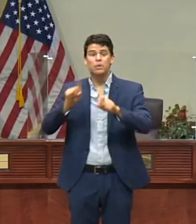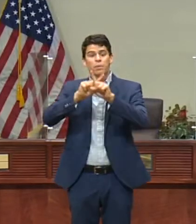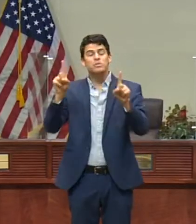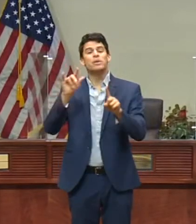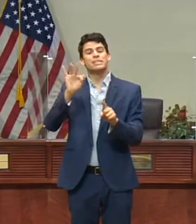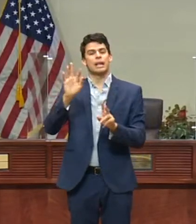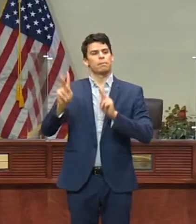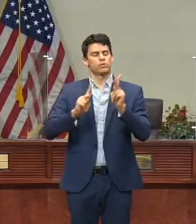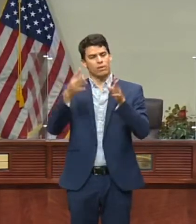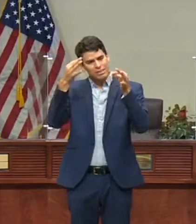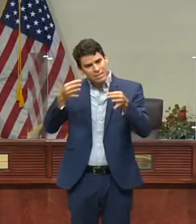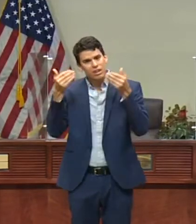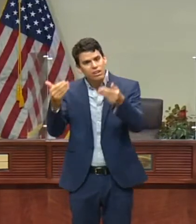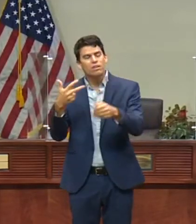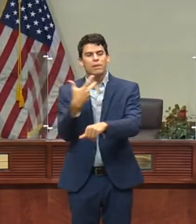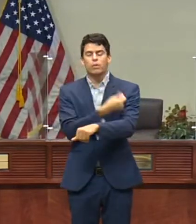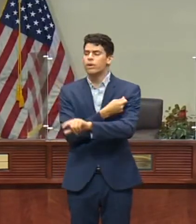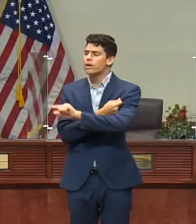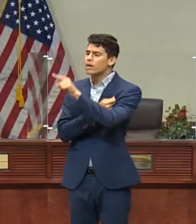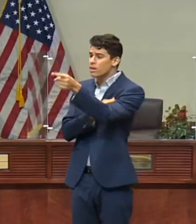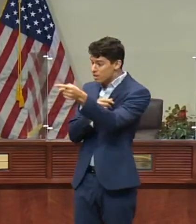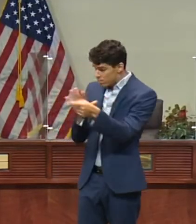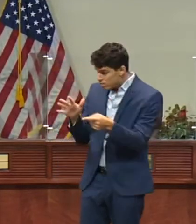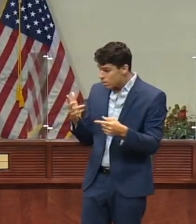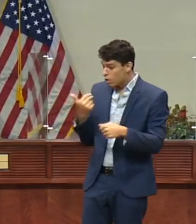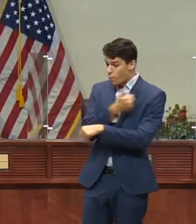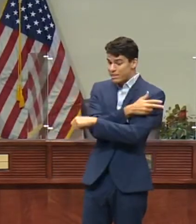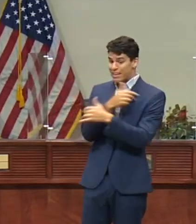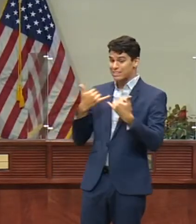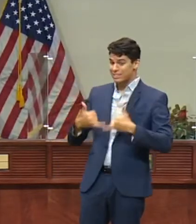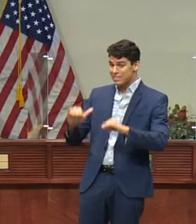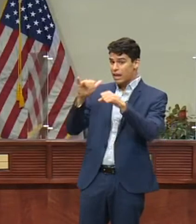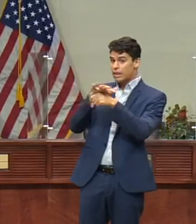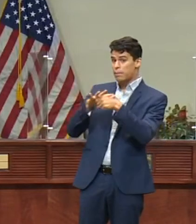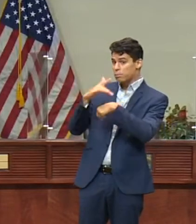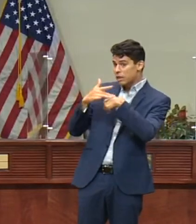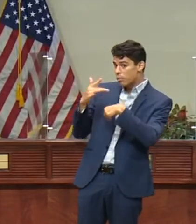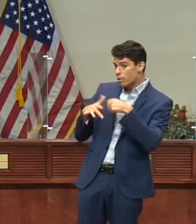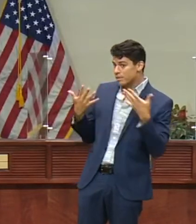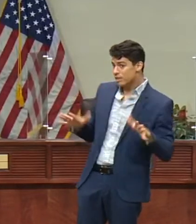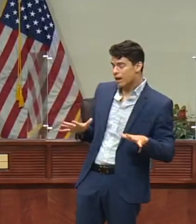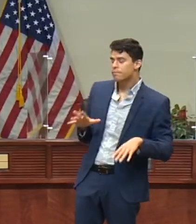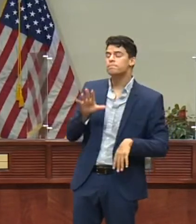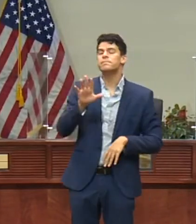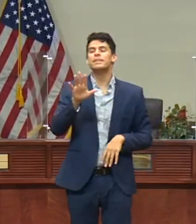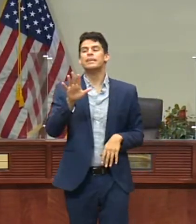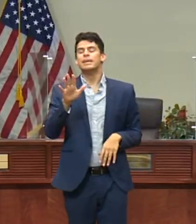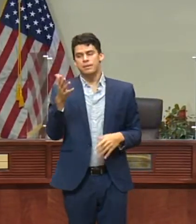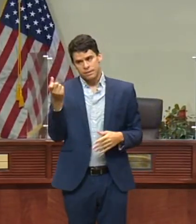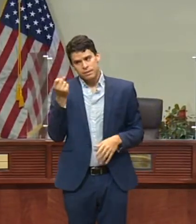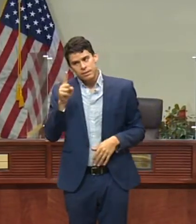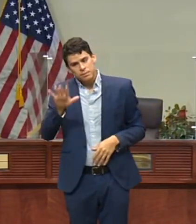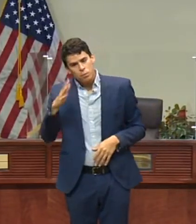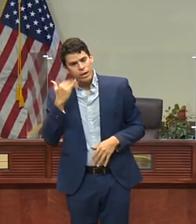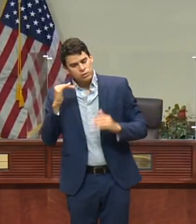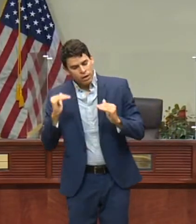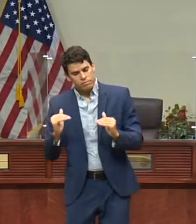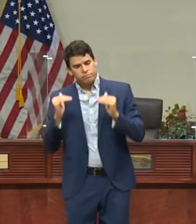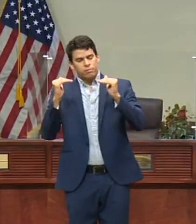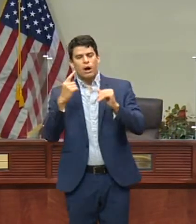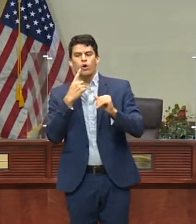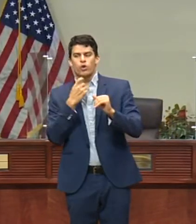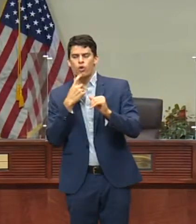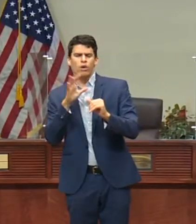en este momento. ¿Pero hay capacidad en los hospitales todavía? Por eso nos estamos moviendo a rojo. And I'm